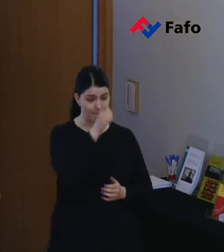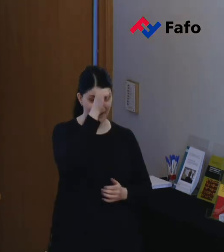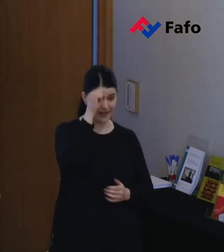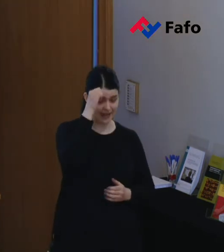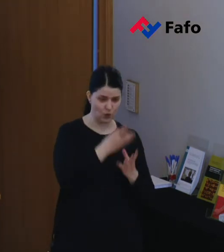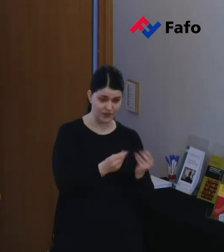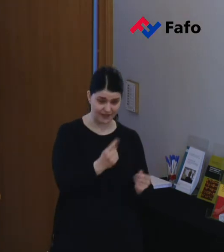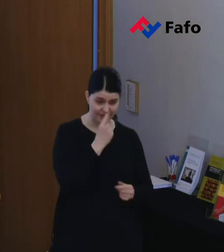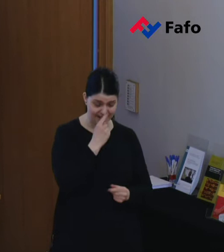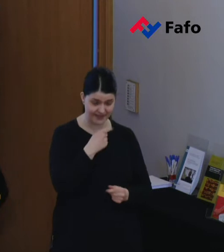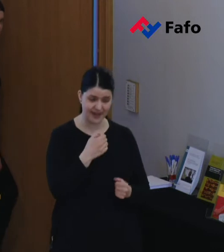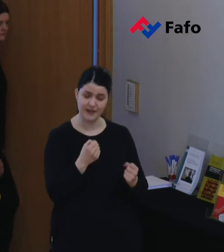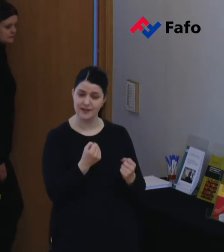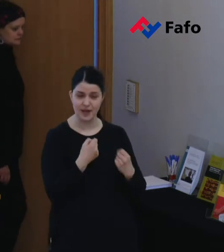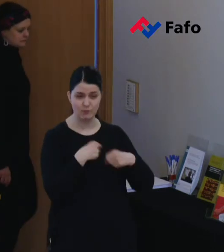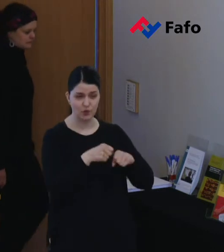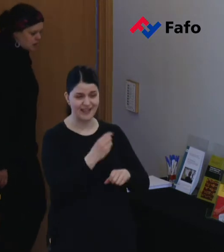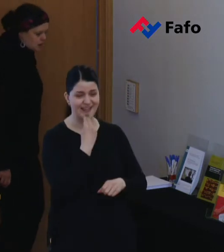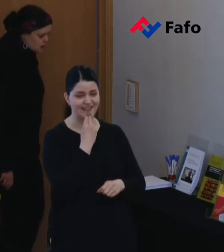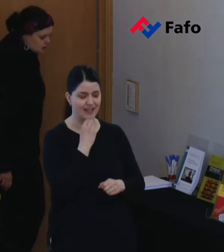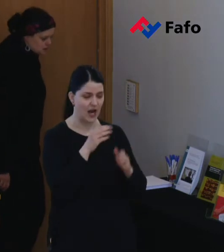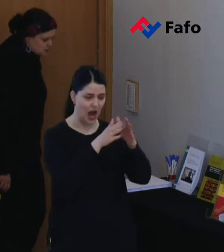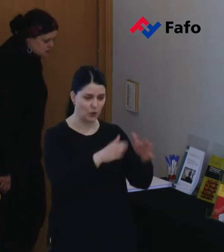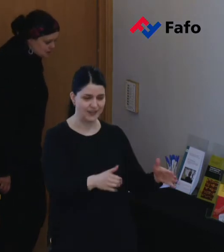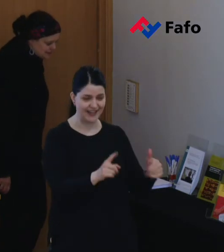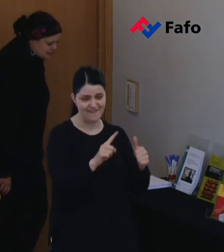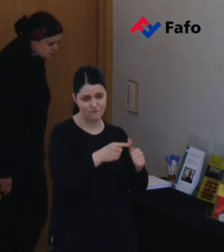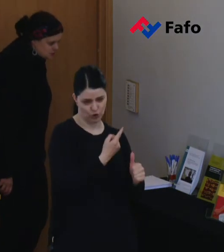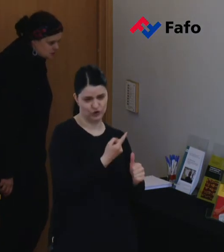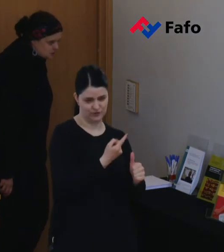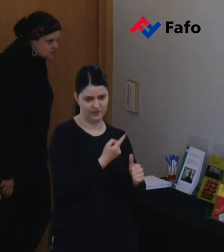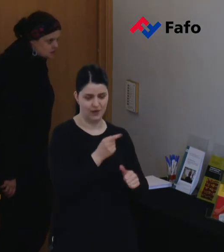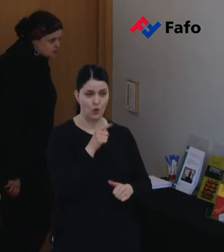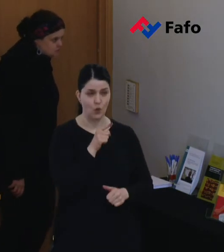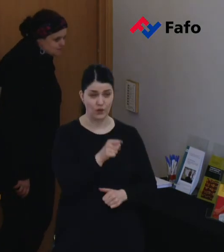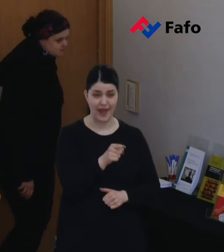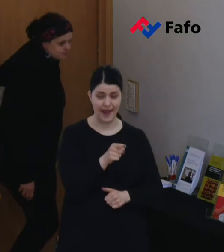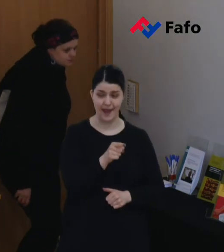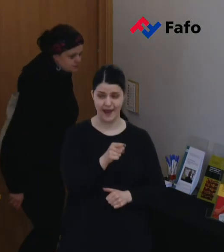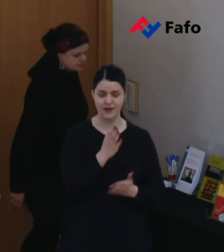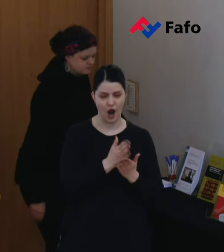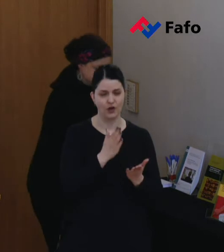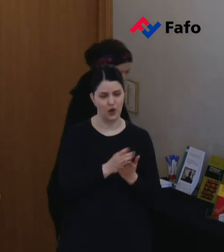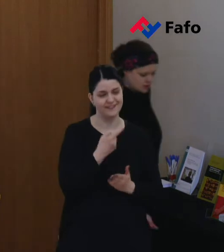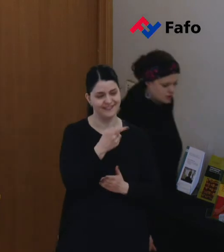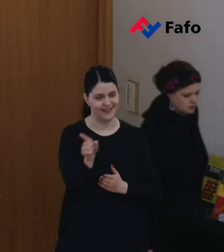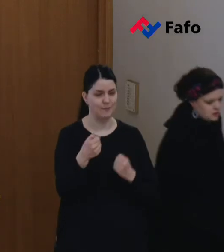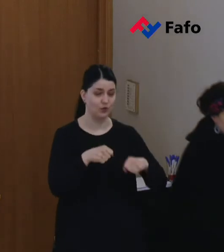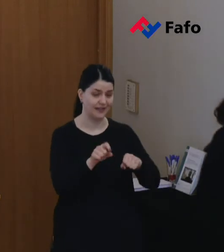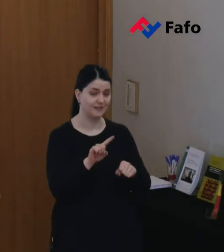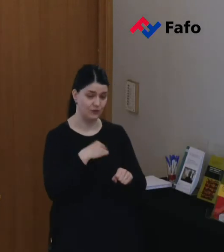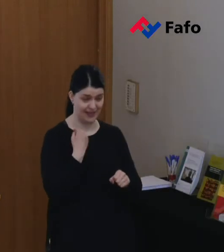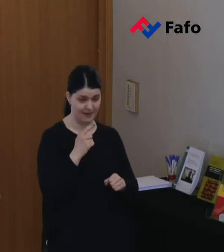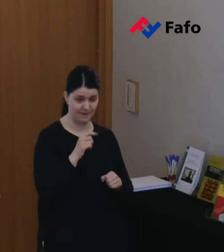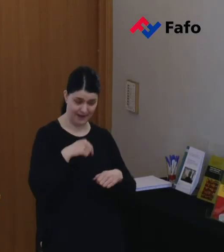og Sandnes har man satt i gang et prosjekt kalt Housing First. Og det er jo nettopp disse prosjektene vi på